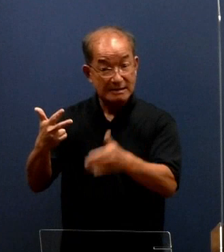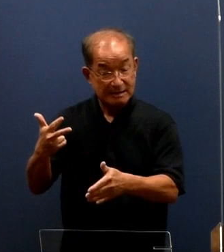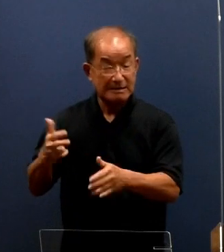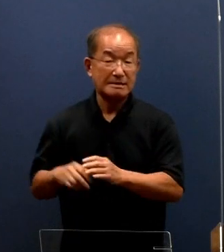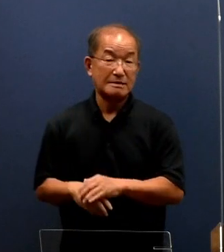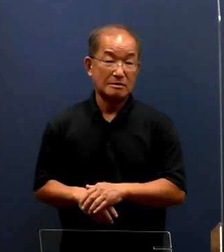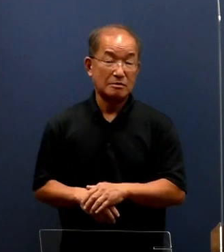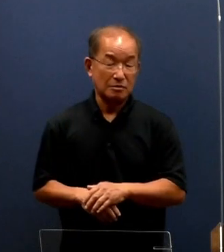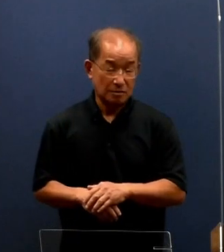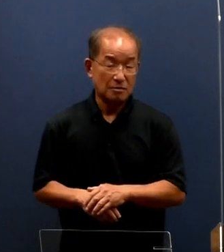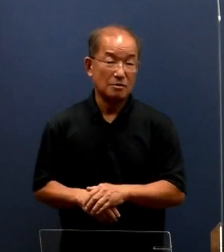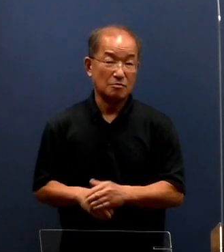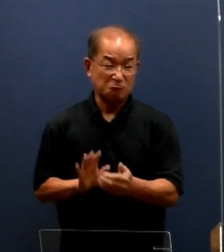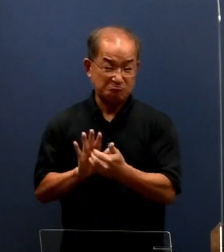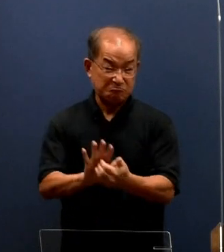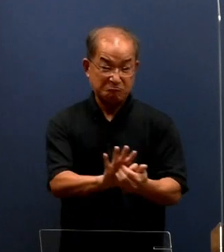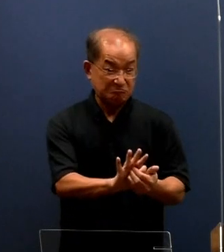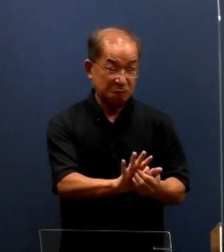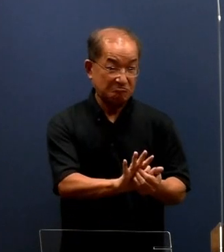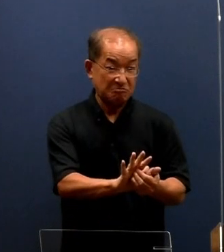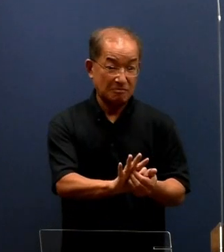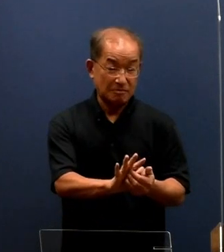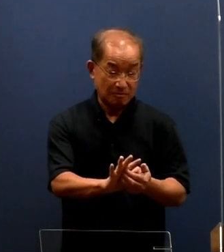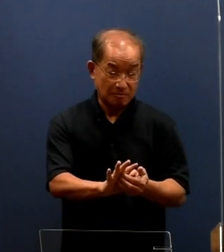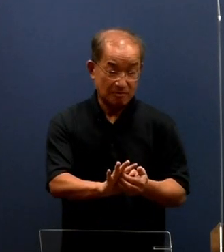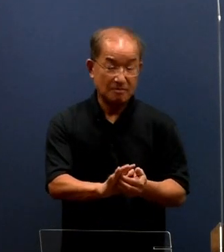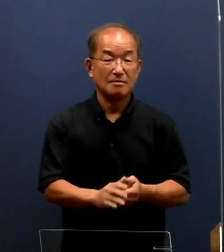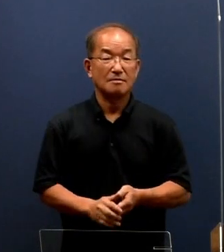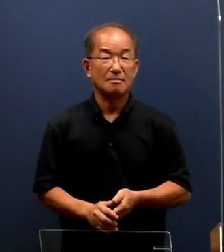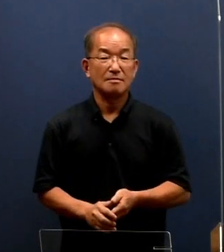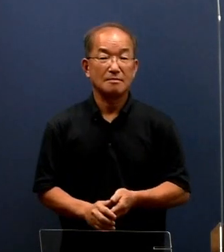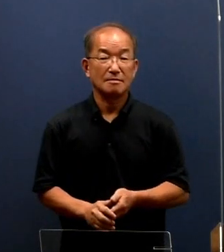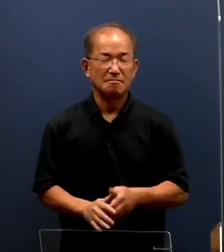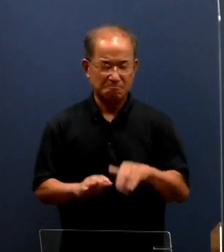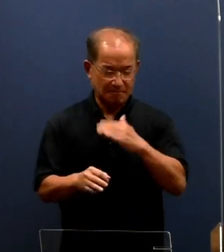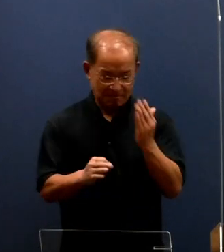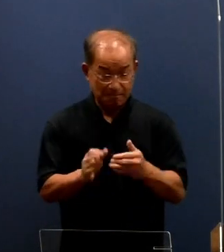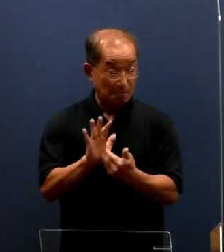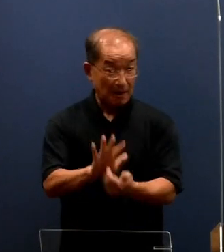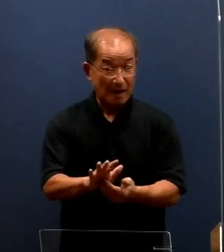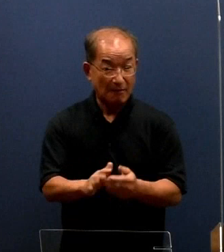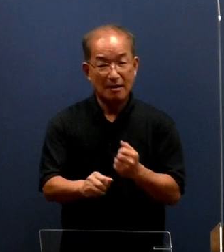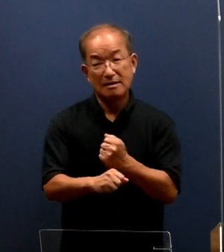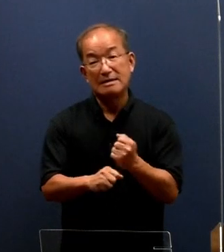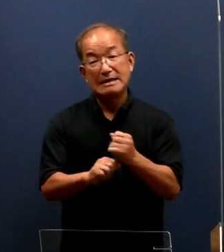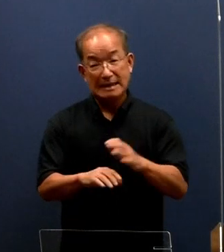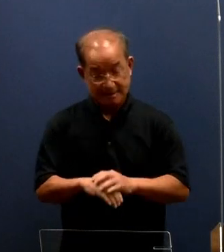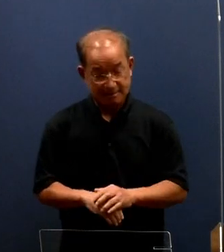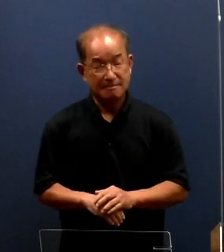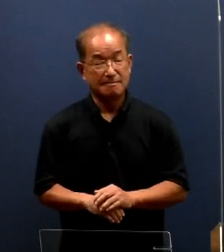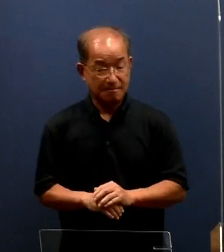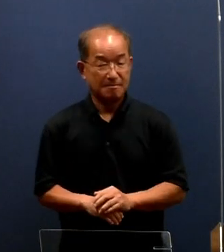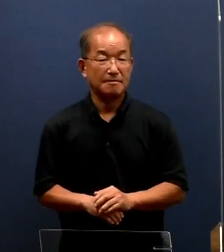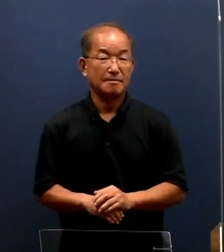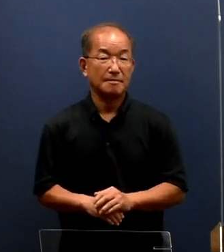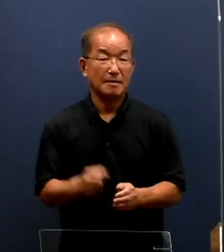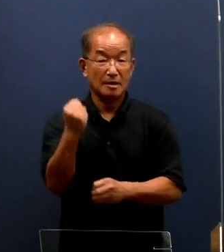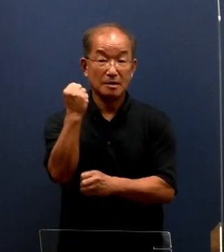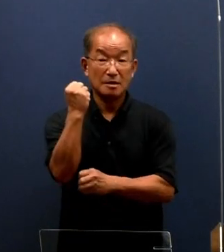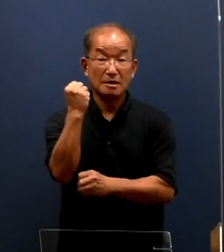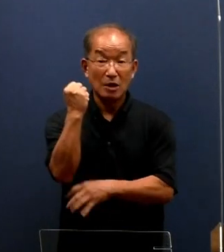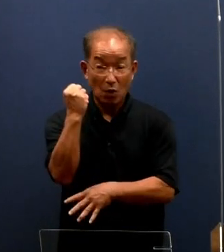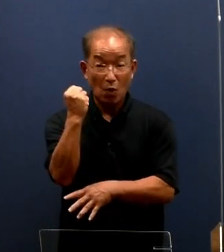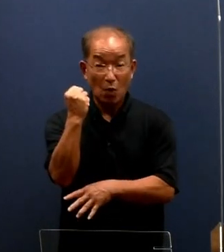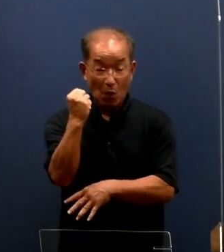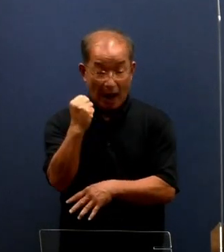って言ったら人が亡くなるから、やっぱそこはその基本はゼロコロナを目指して、その事業活動をやらなき